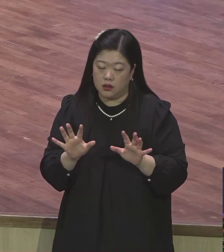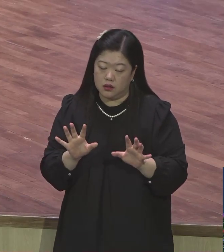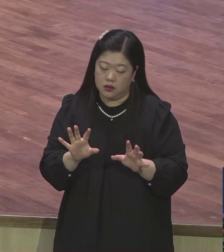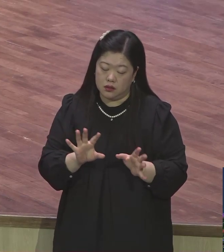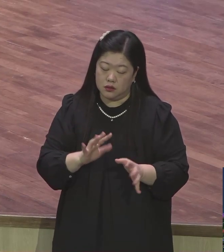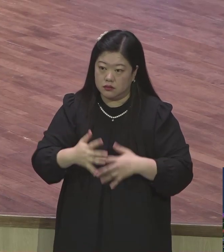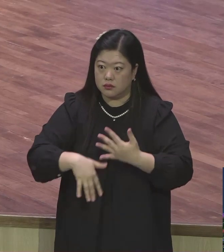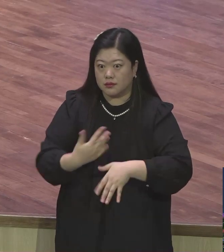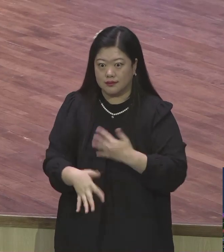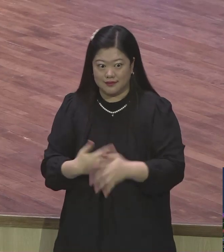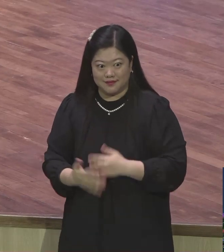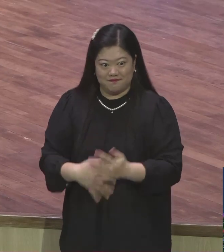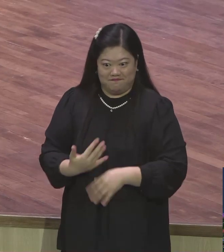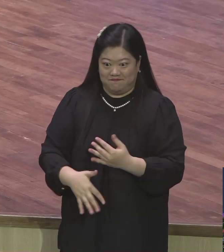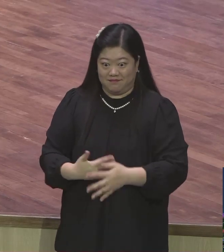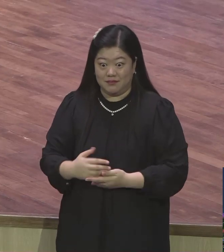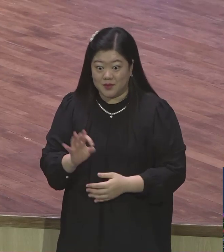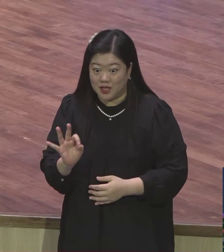하나님의 동역자라니까요.